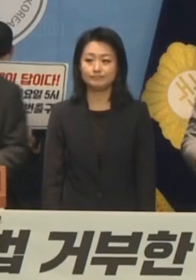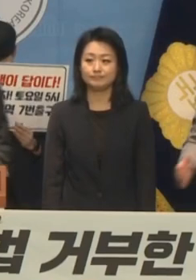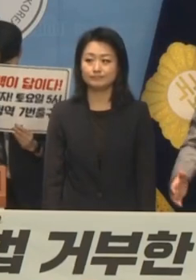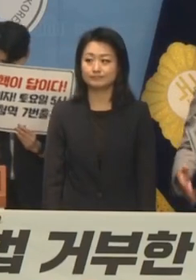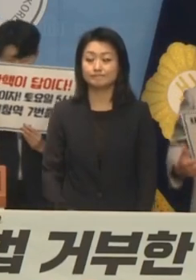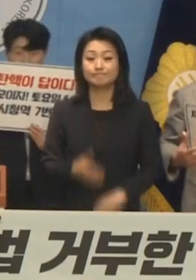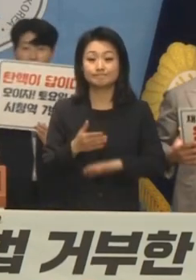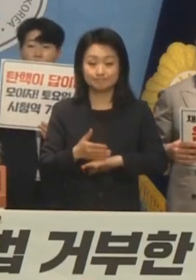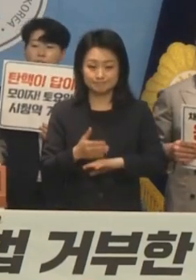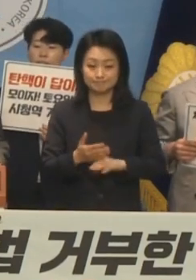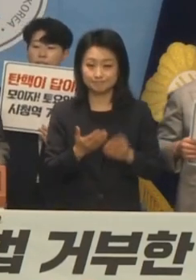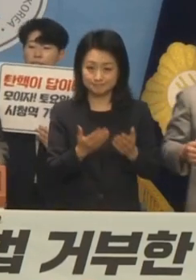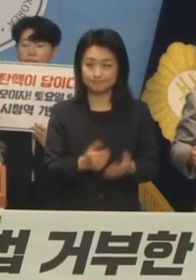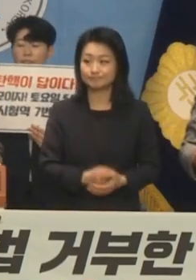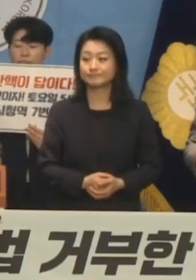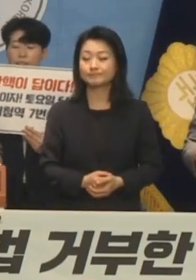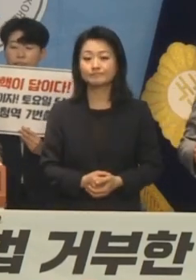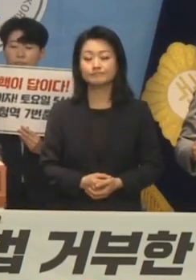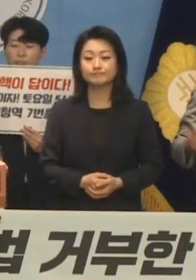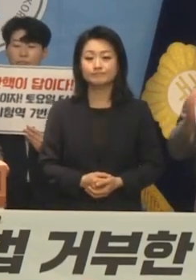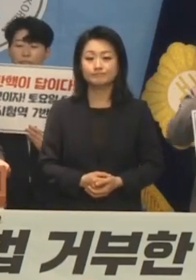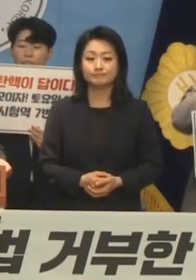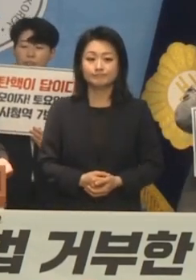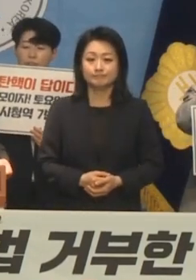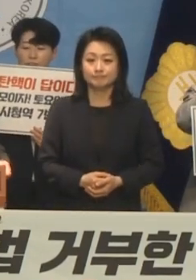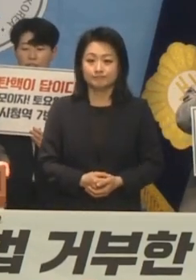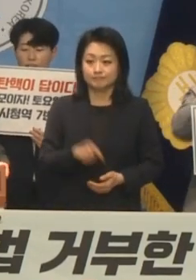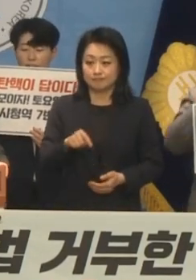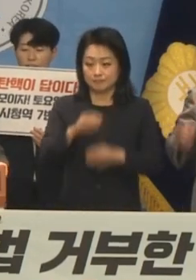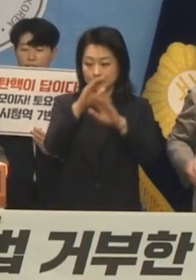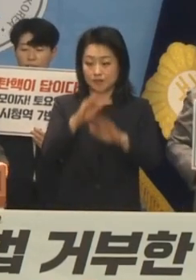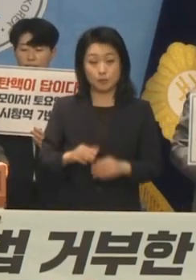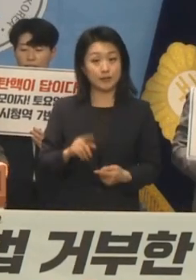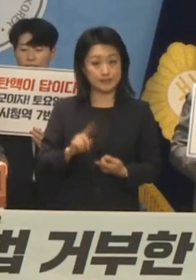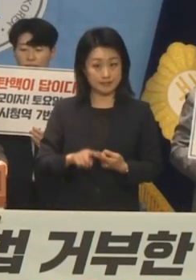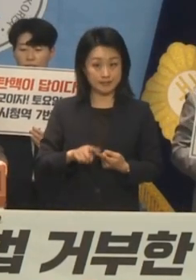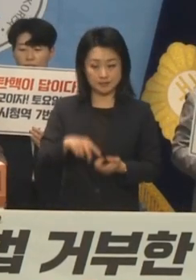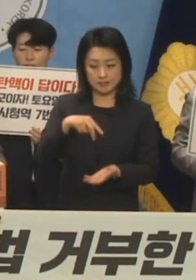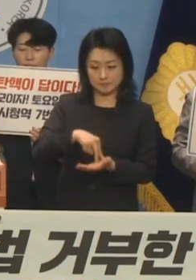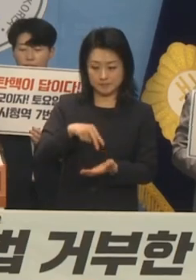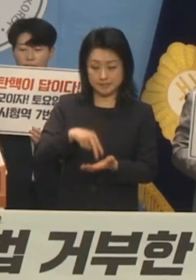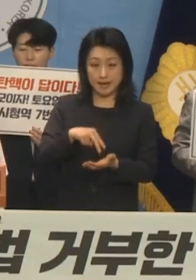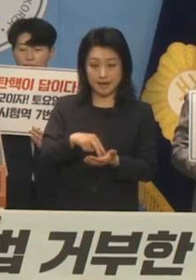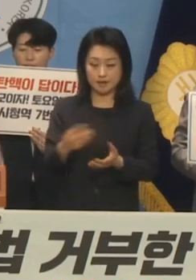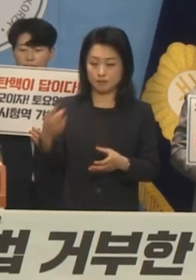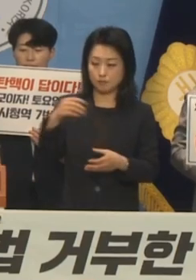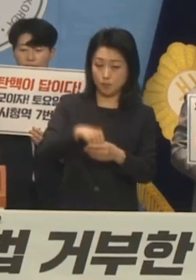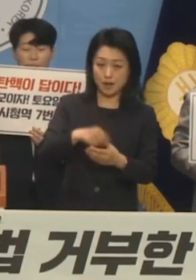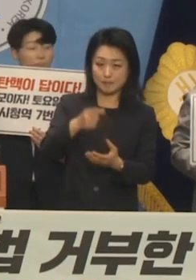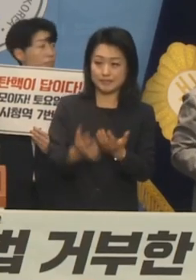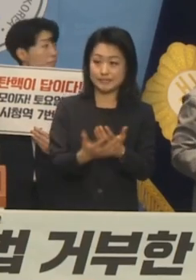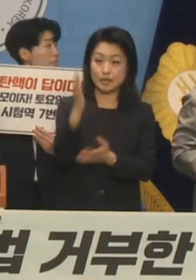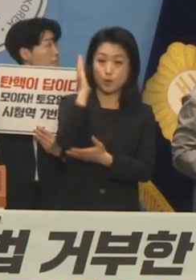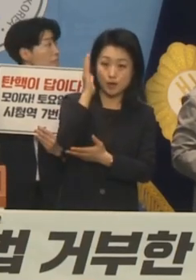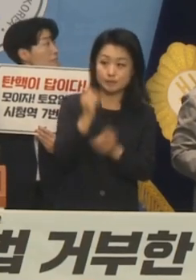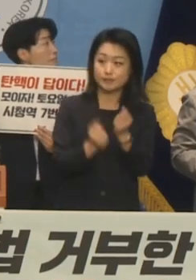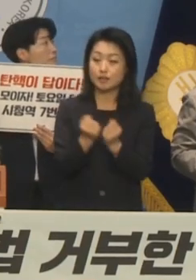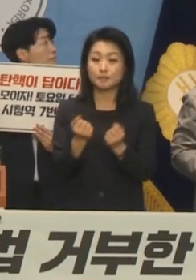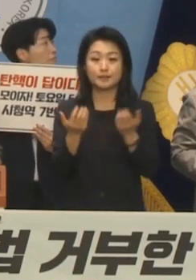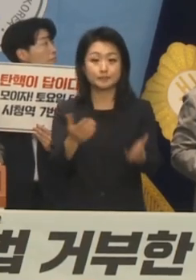네, 고맙습니다. 이 사안과 관련한 입장을 담은 기자회견문 낭독을 하도록